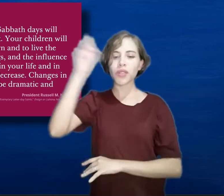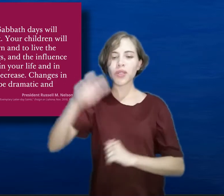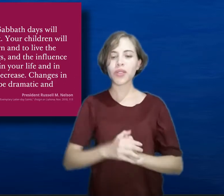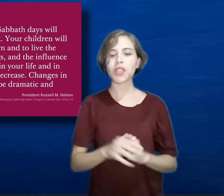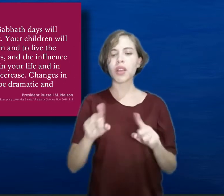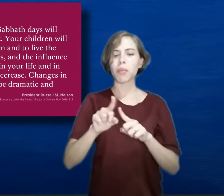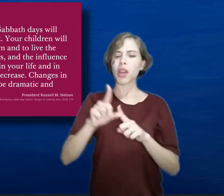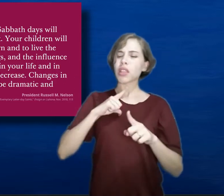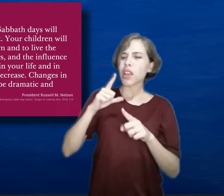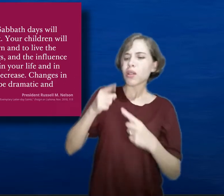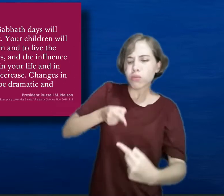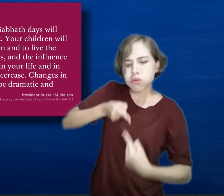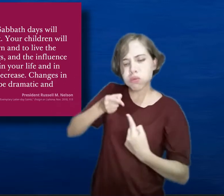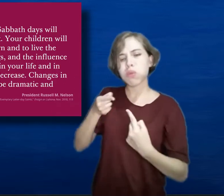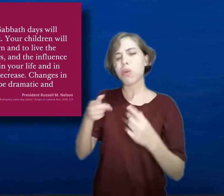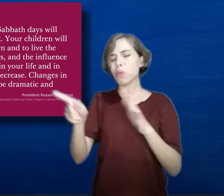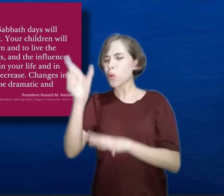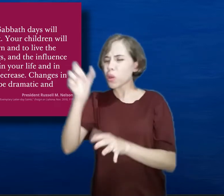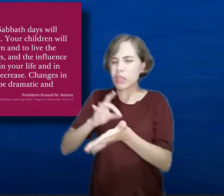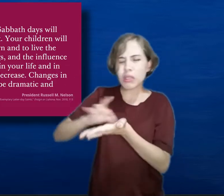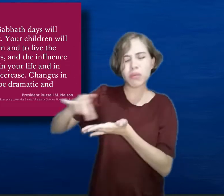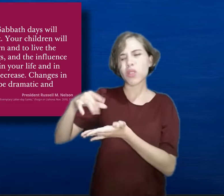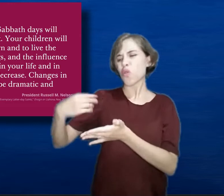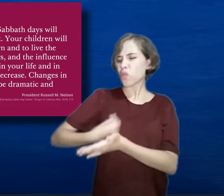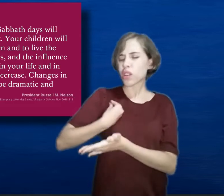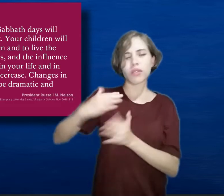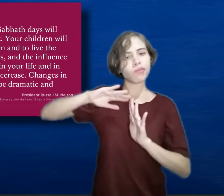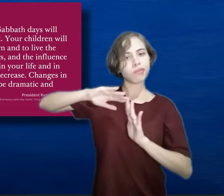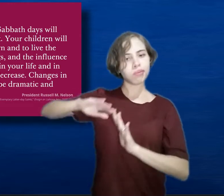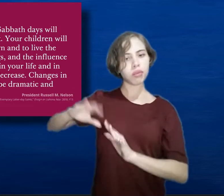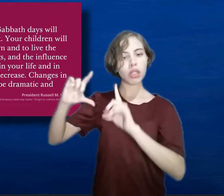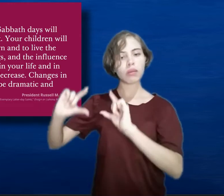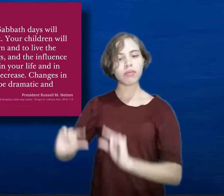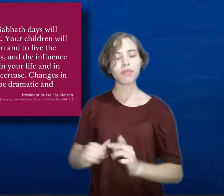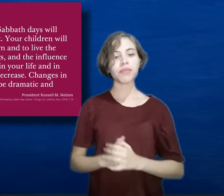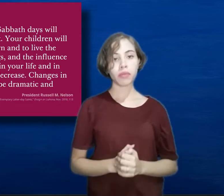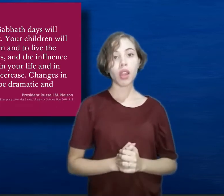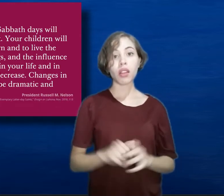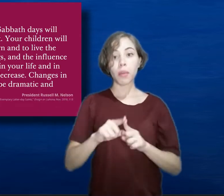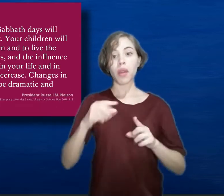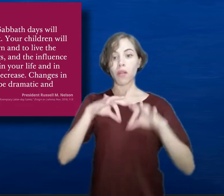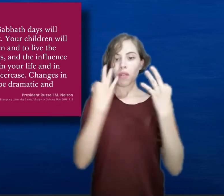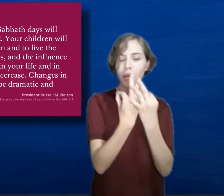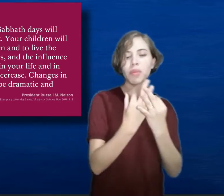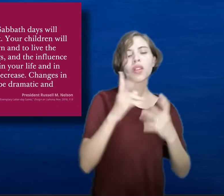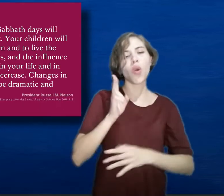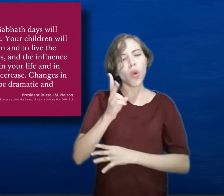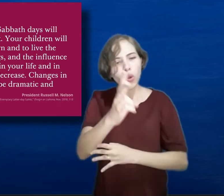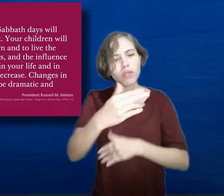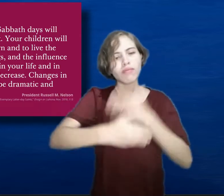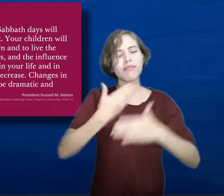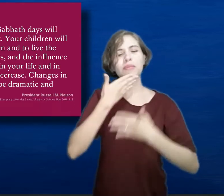entusiasmados para aprender e viver os ensinamentos do Salvador, e a influência do adversário em sua vida e em seu lar